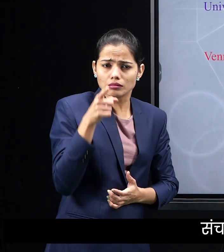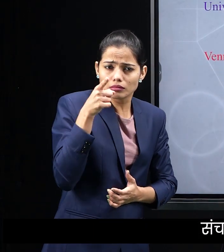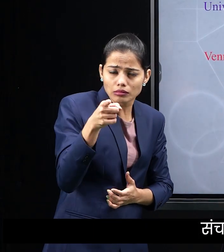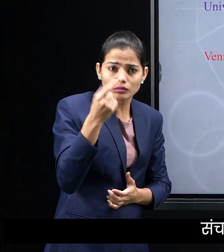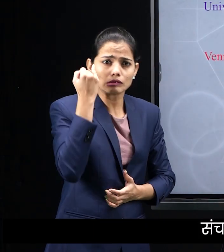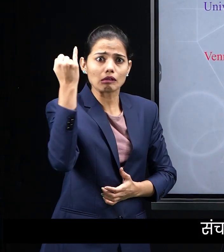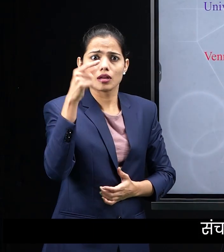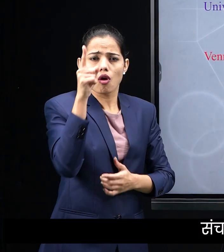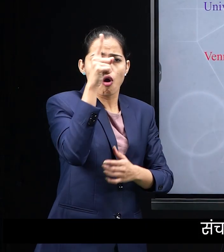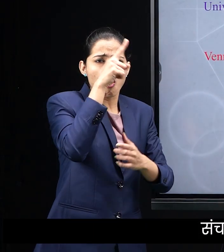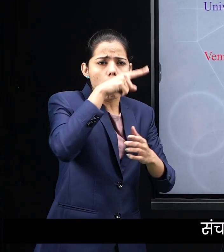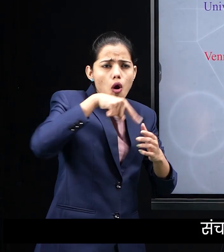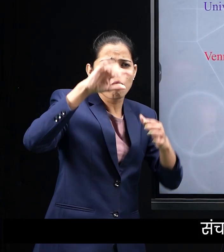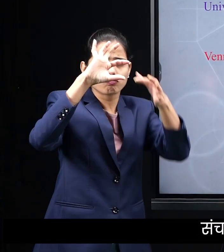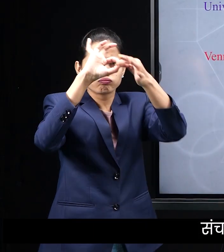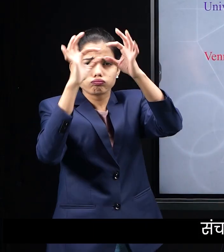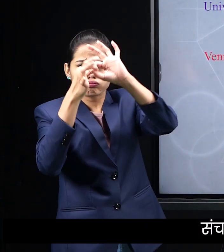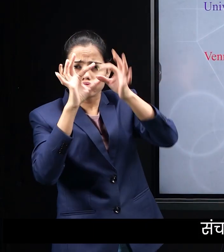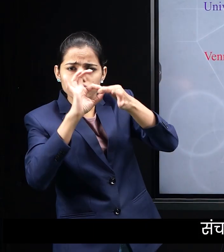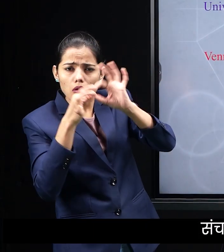संचाच्या पूरकतेसाठी वेन आकृती.